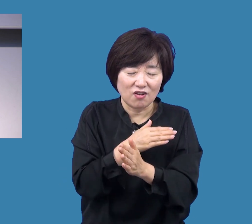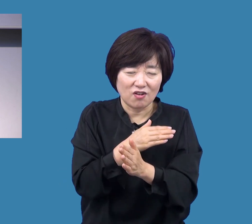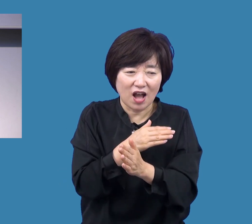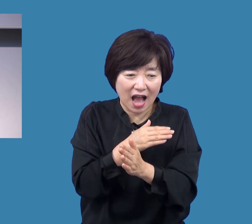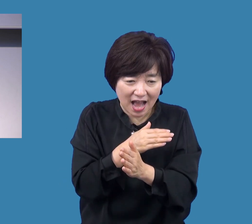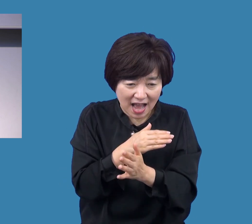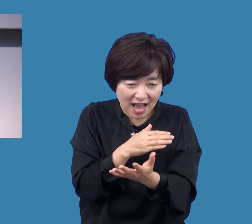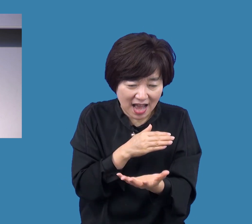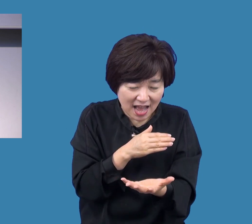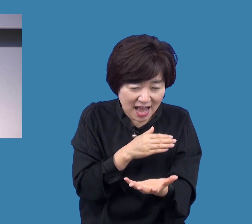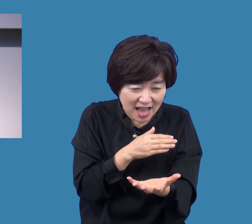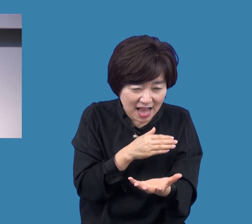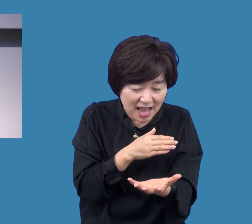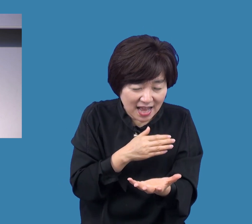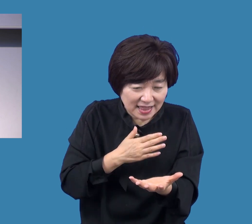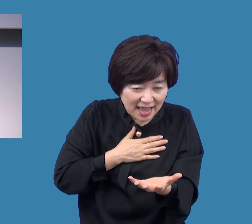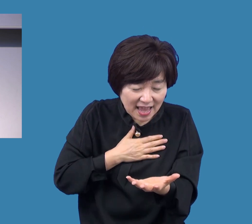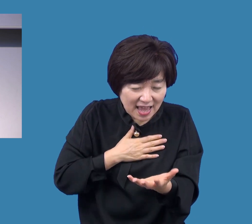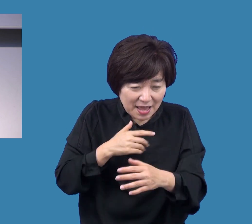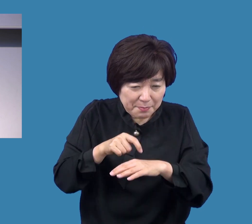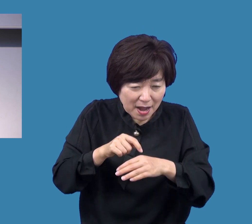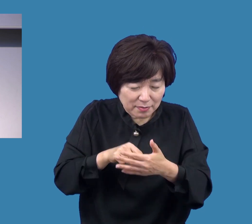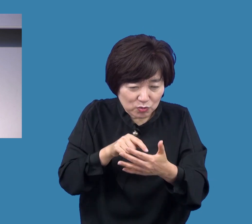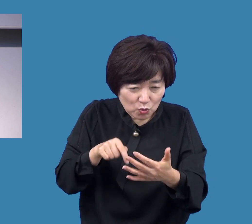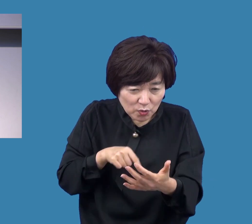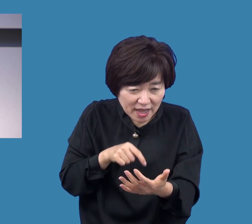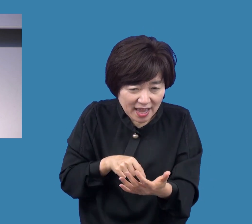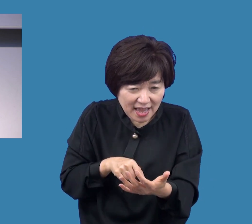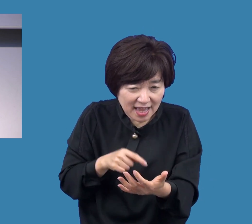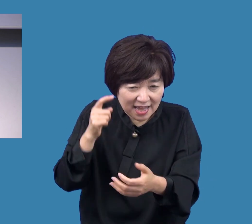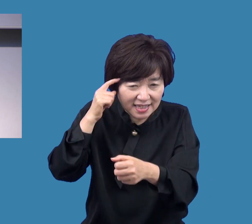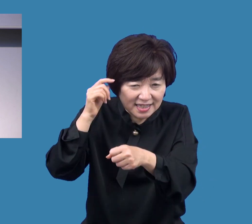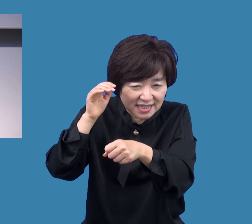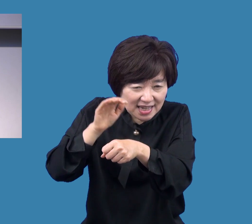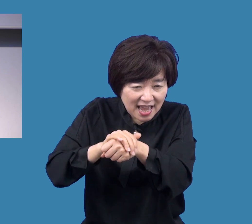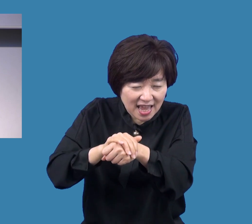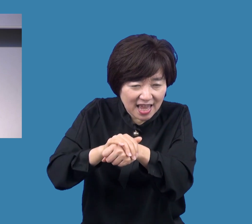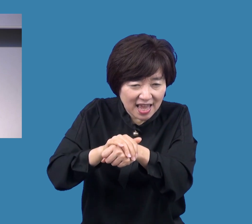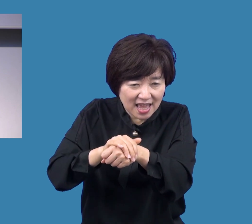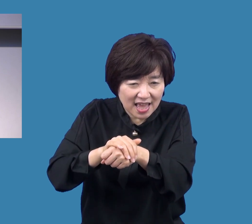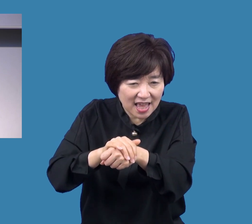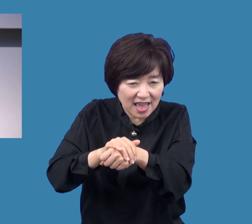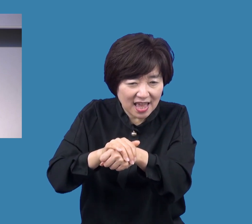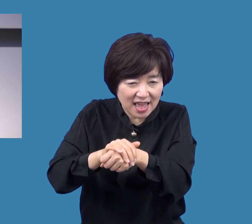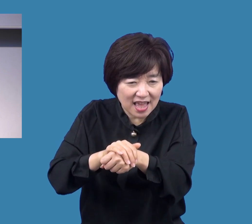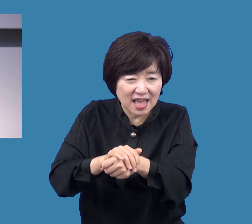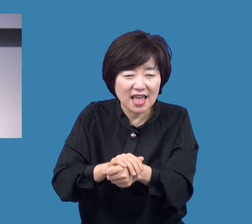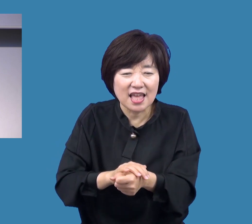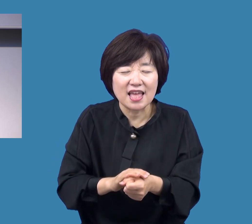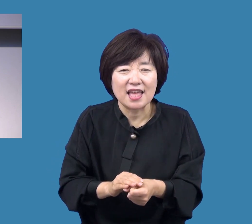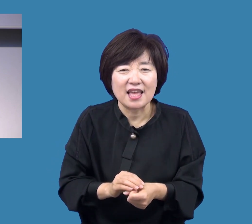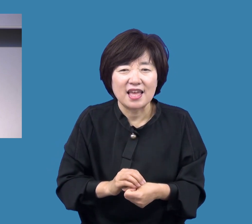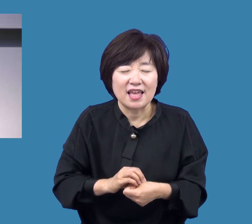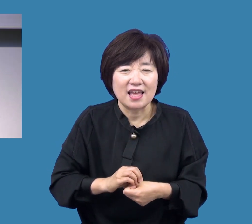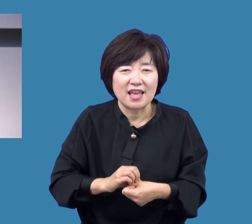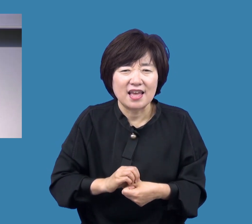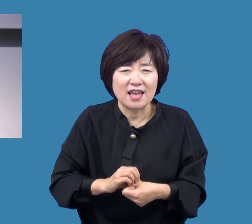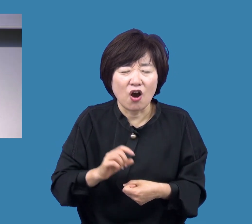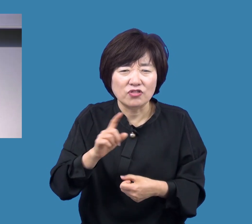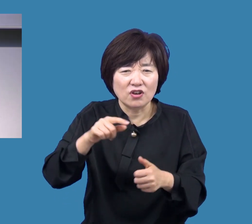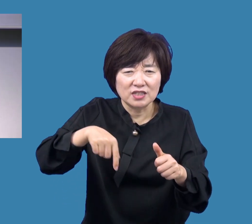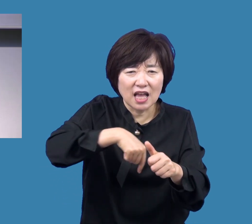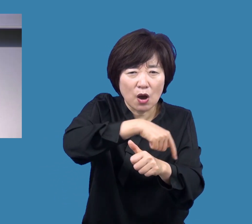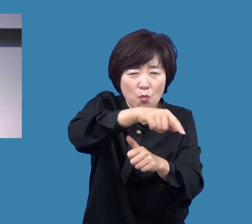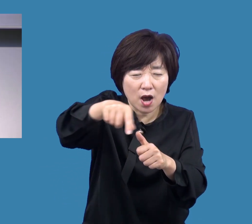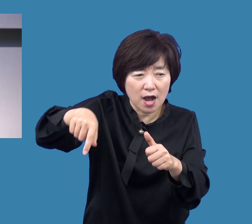들여다보기 시작했어요. 내 안에 이런 어떤 그 지혜라고 불릴 만한 그러니까 이런 거예요. 그러니까 어떤 상황이